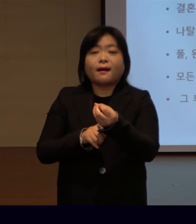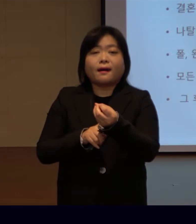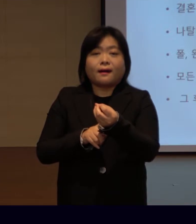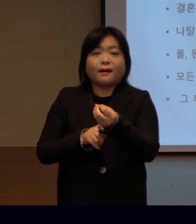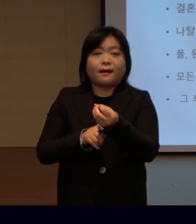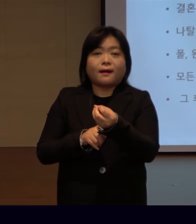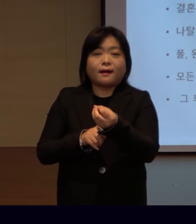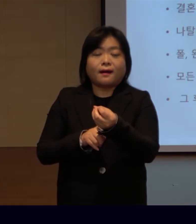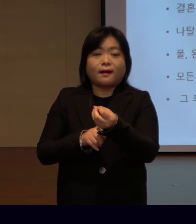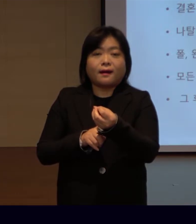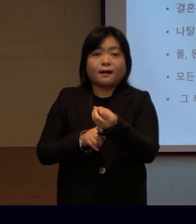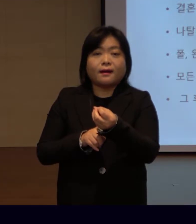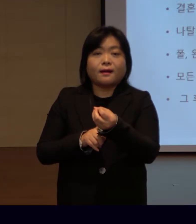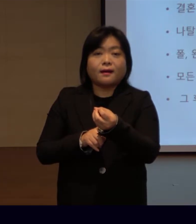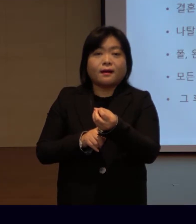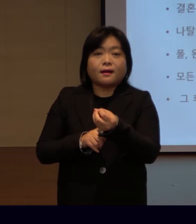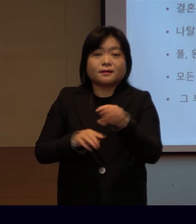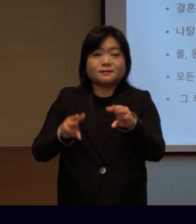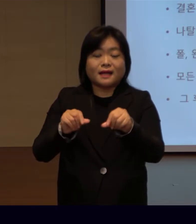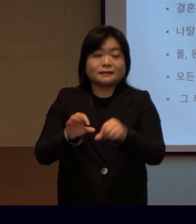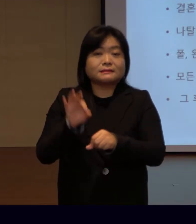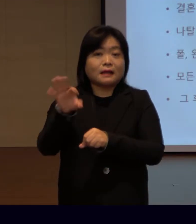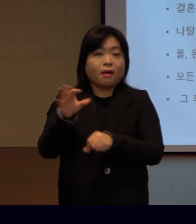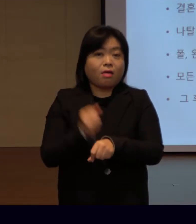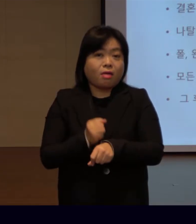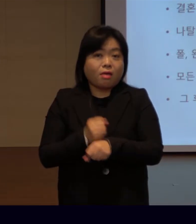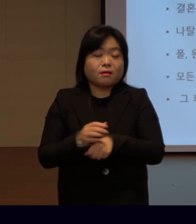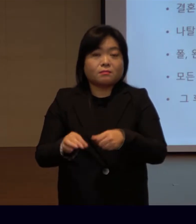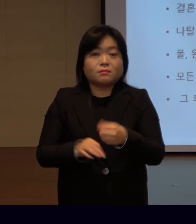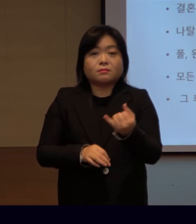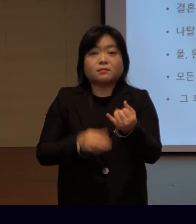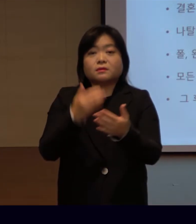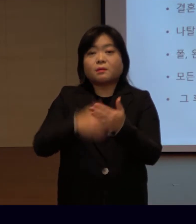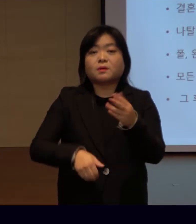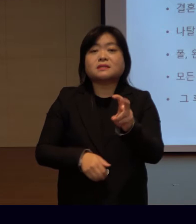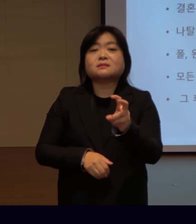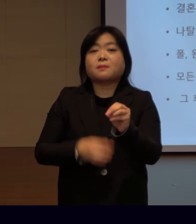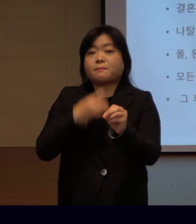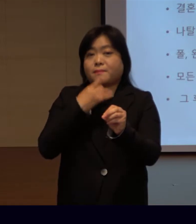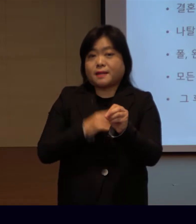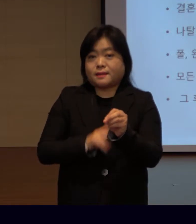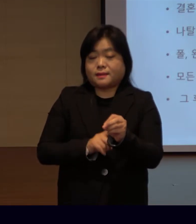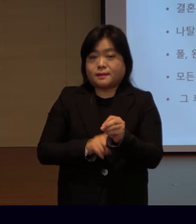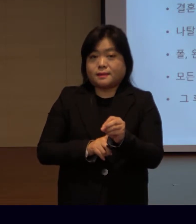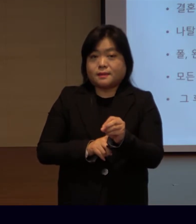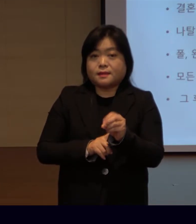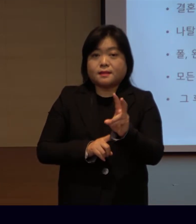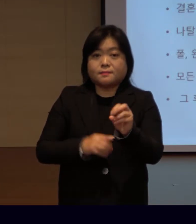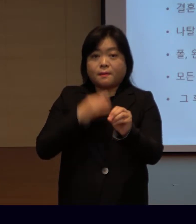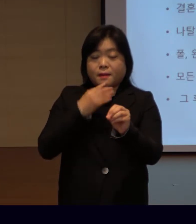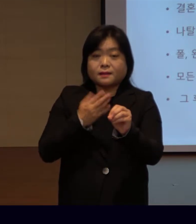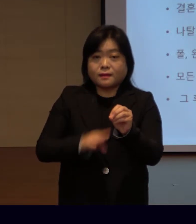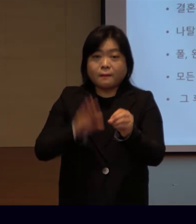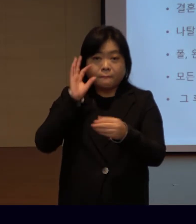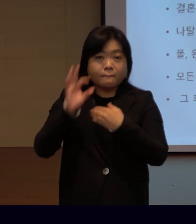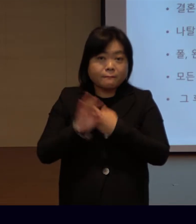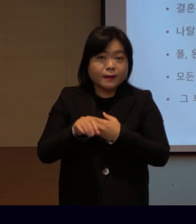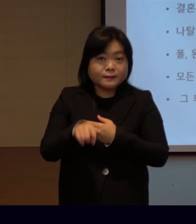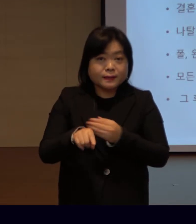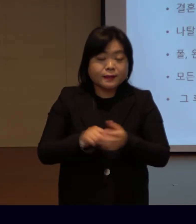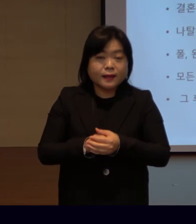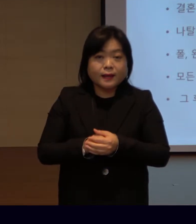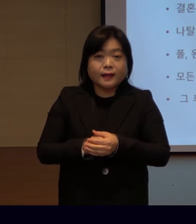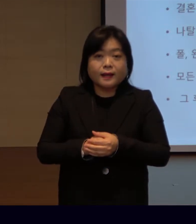이제 연금에 있던 그거는 땅을 산다고 그랬어요. 그러면 얘한테 남는 거는 20만 프랑밖에 안 되는데 만약에